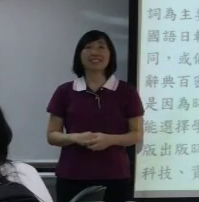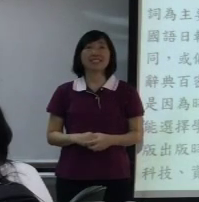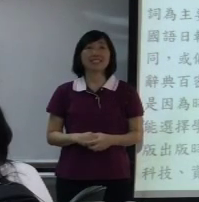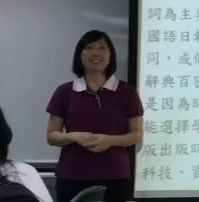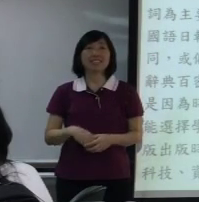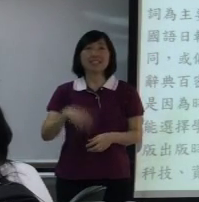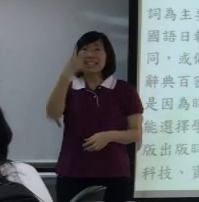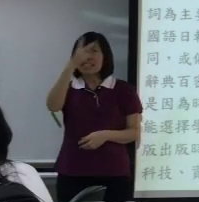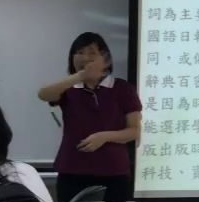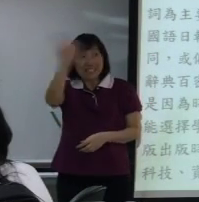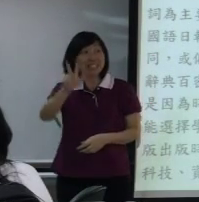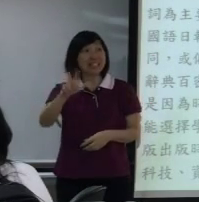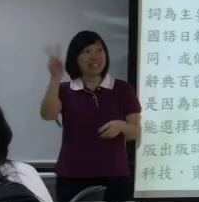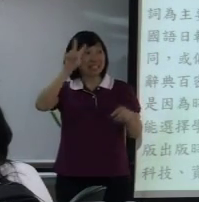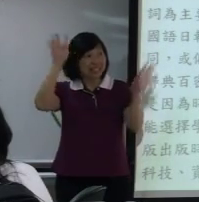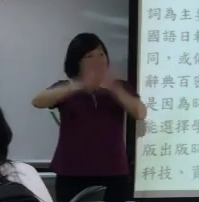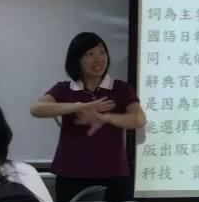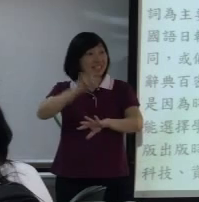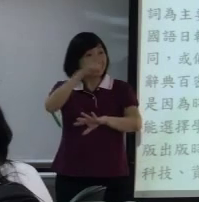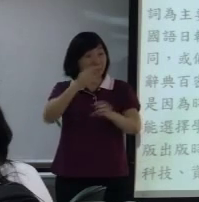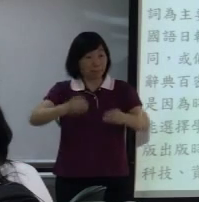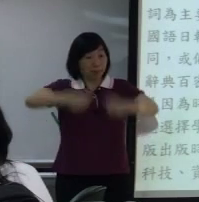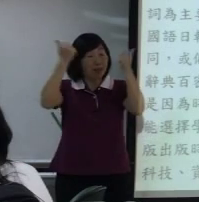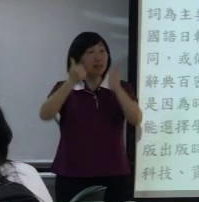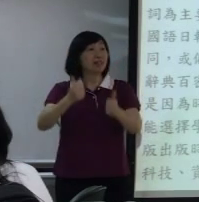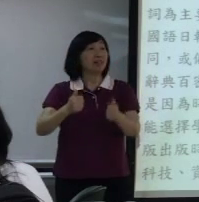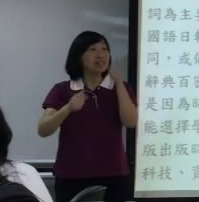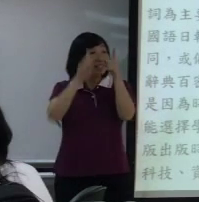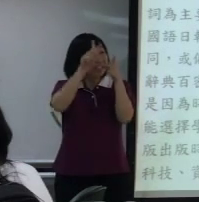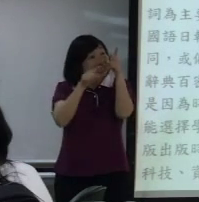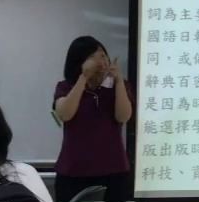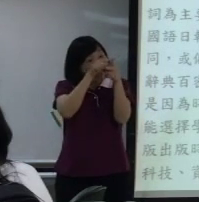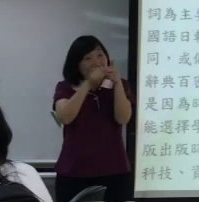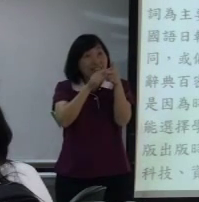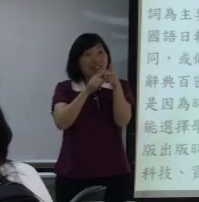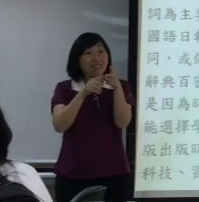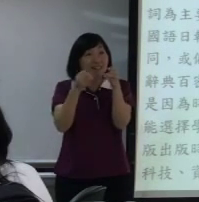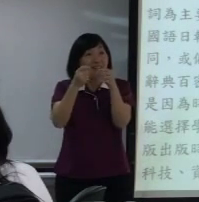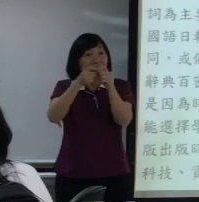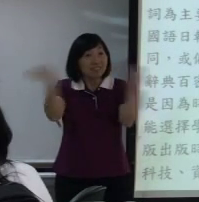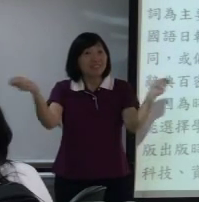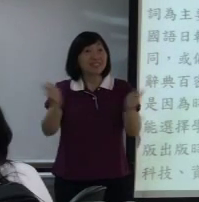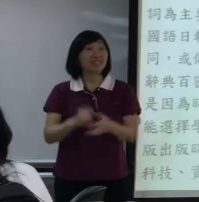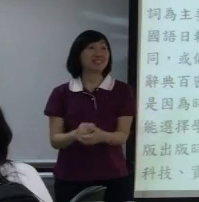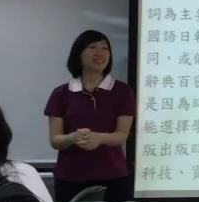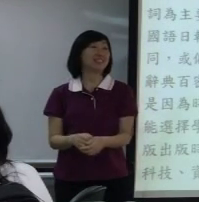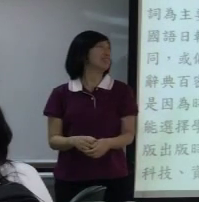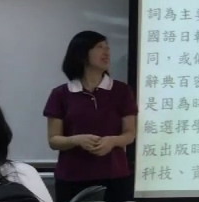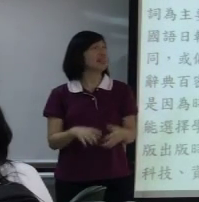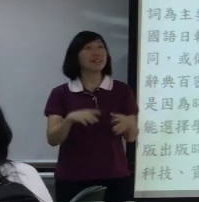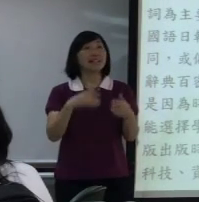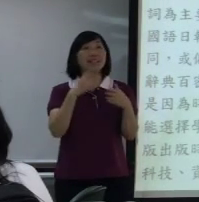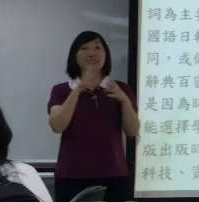讨论2天2夜才达成共识。所以你不要看